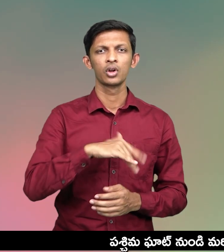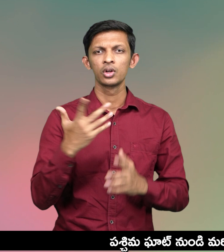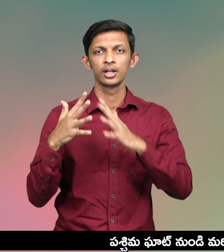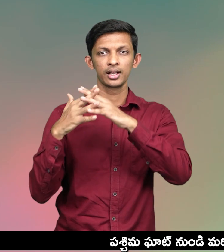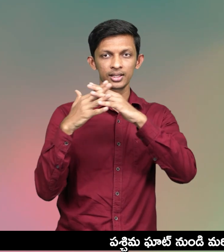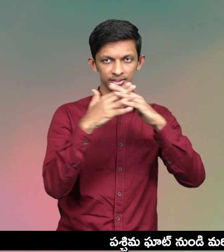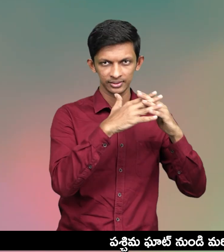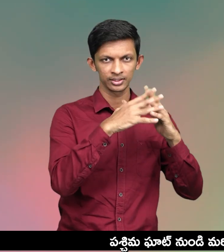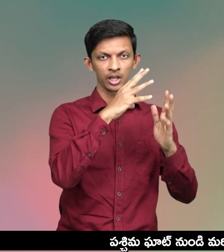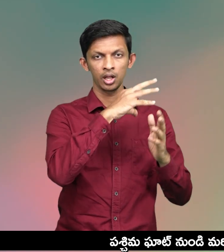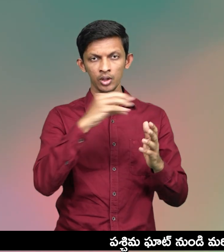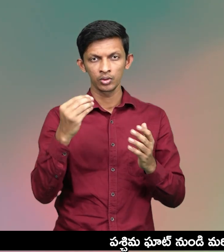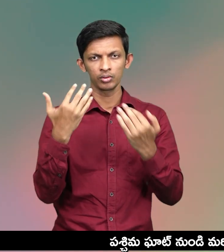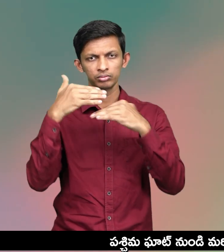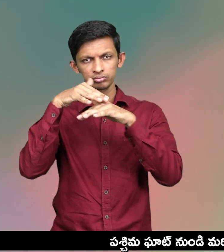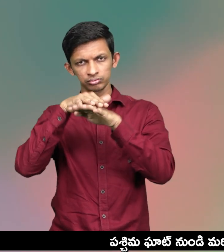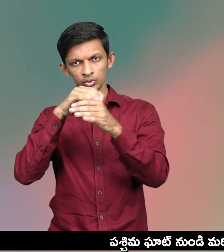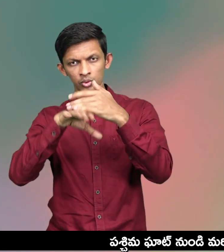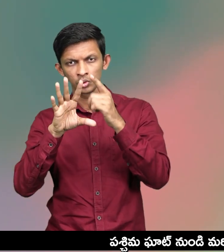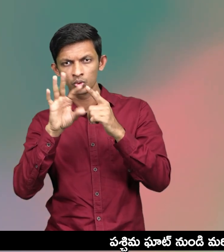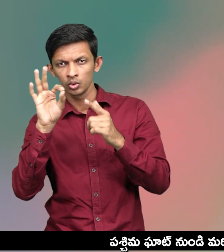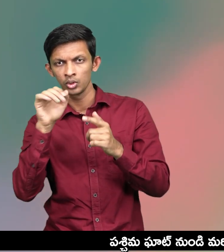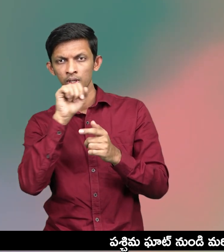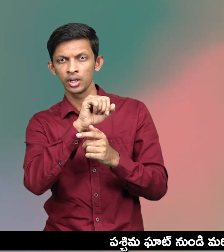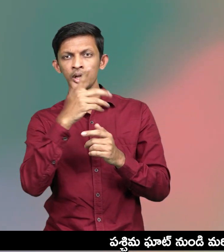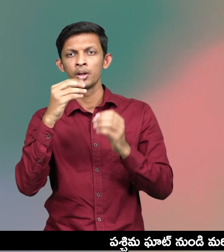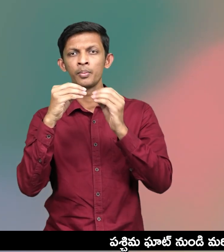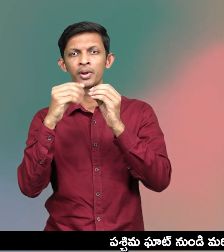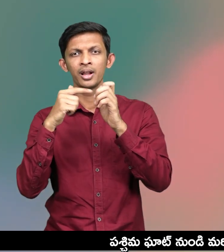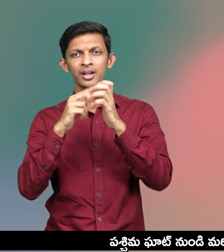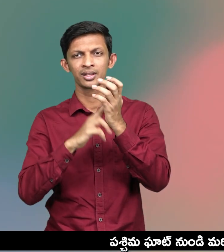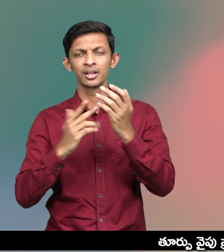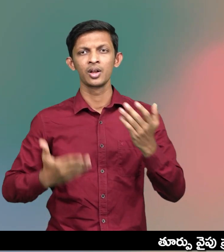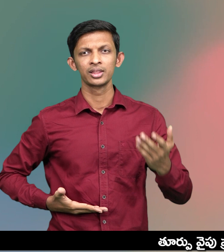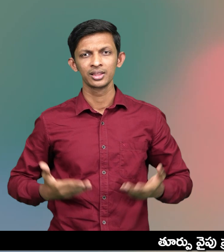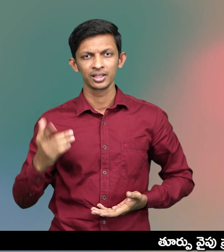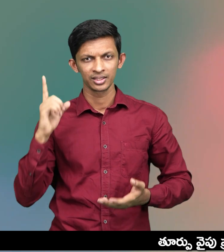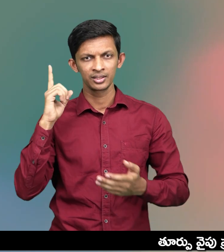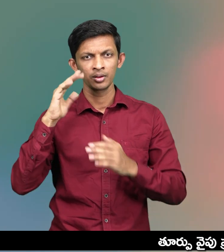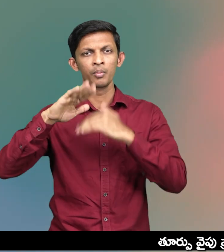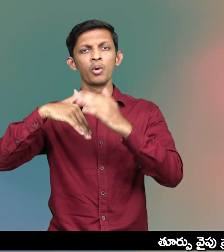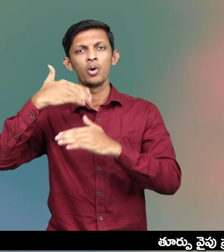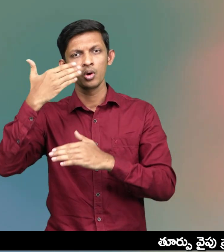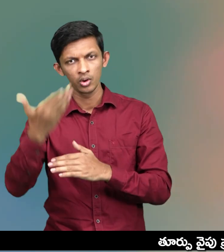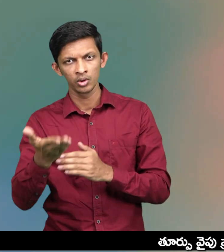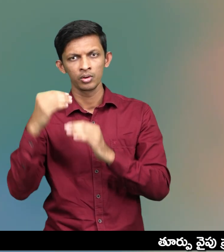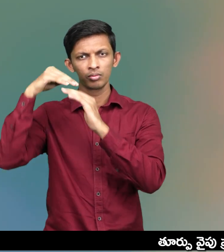పశ్చిమఘాట్ నుండి మరియు బంగాళాఖాతంలో కలిసిపోతుంది. తూర్పువైపు ప్రవహించిన తరువాత అంటారు.